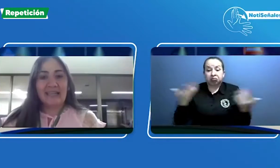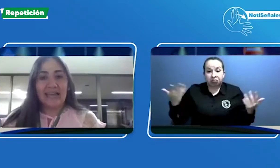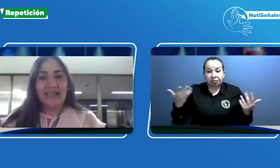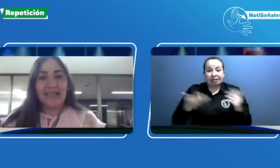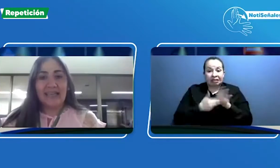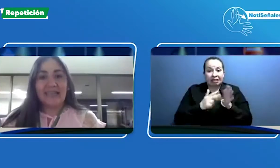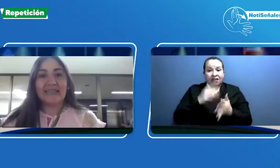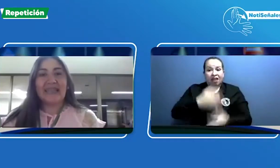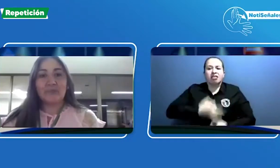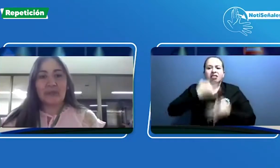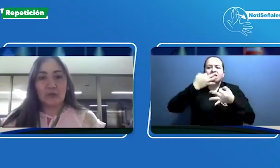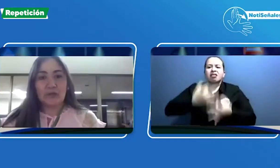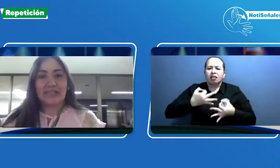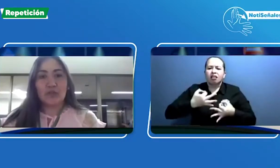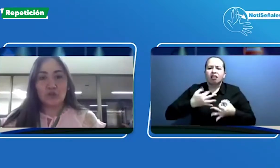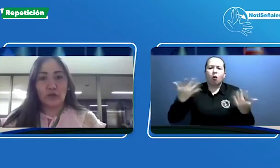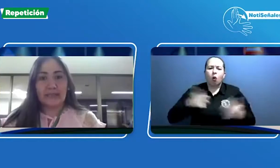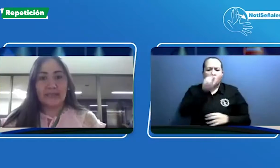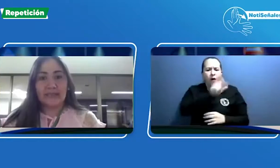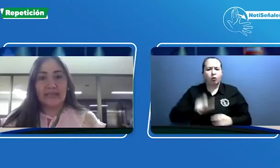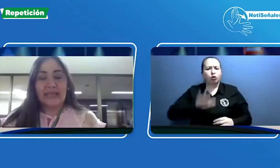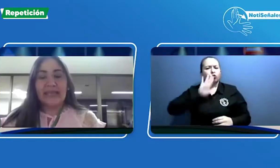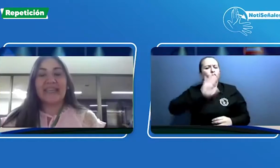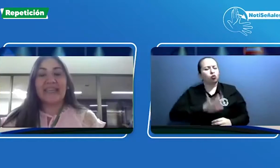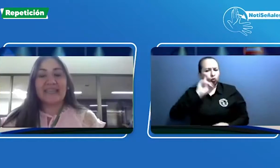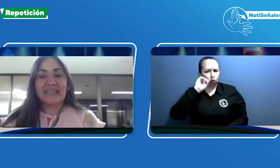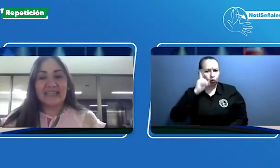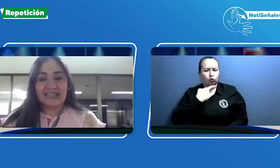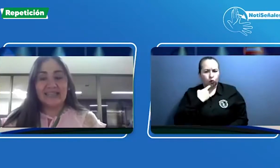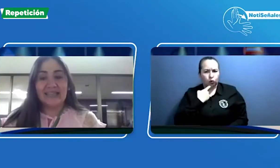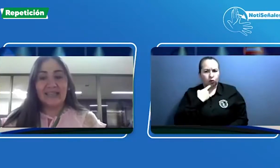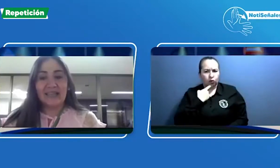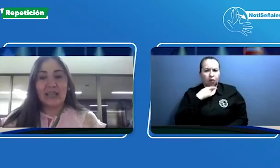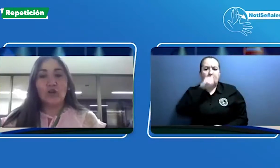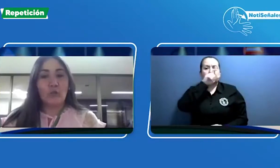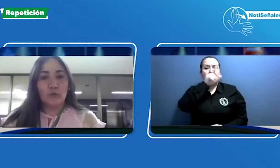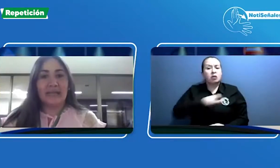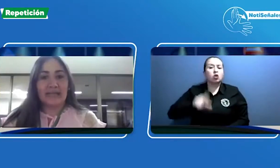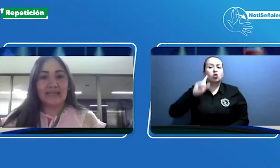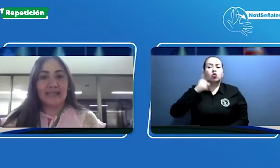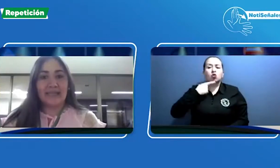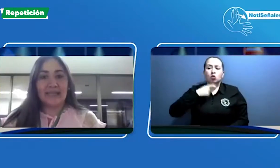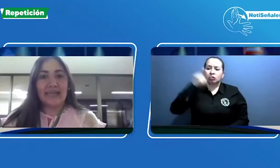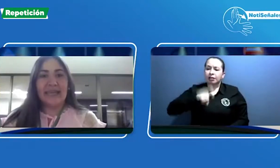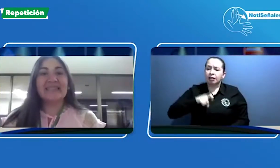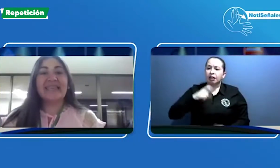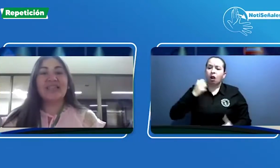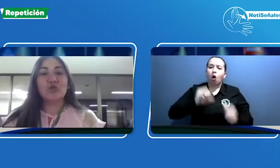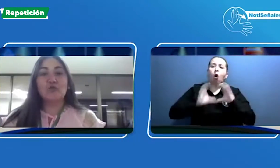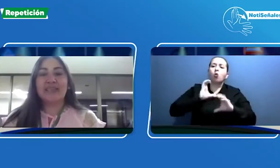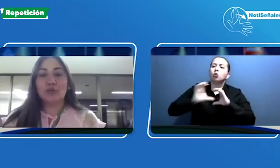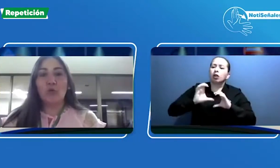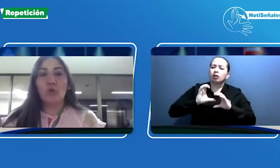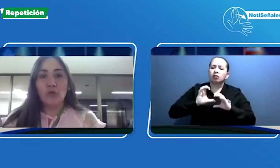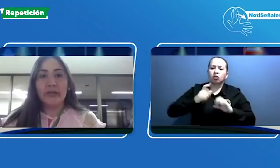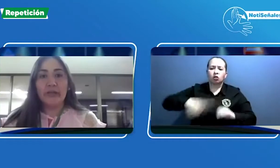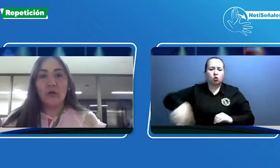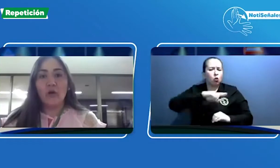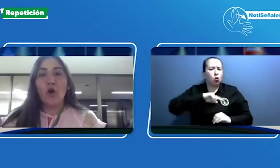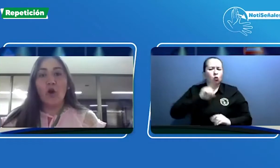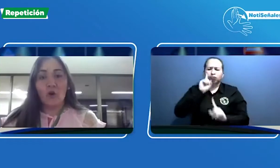la dignidad de las personas sordas quienes necesitan comunicarse ese es nuestro